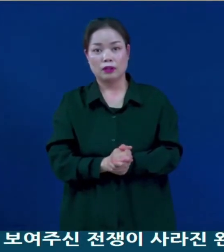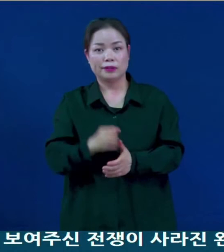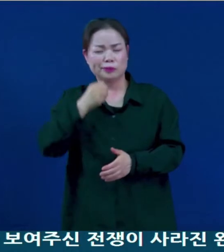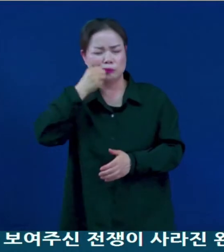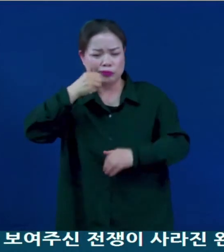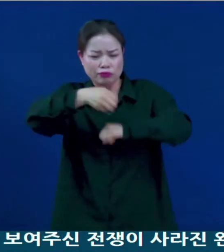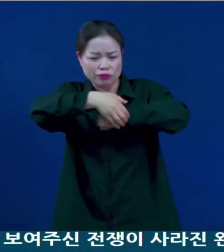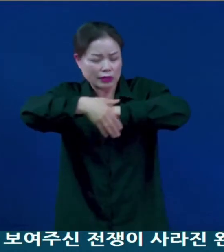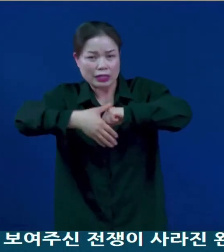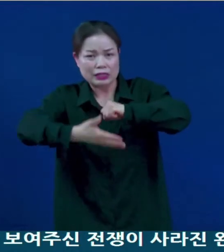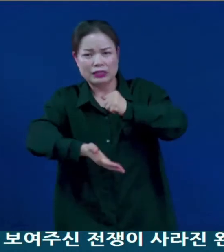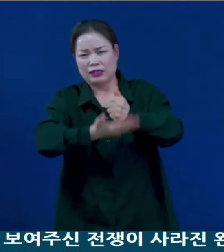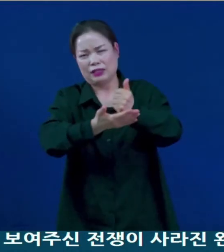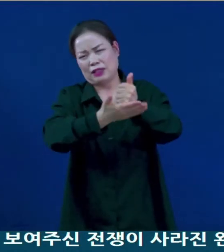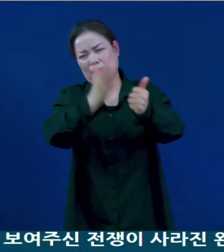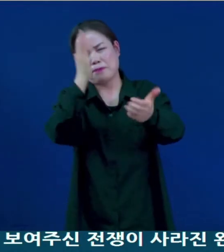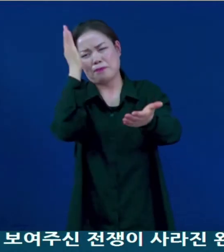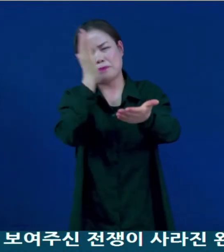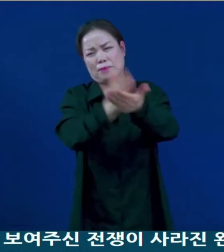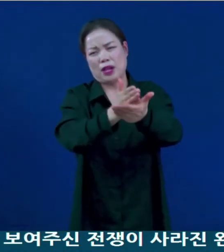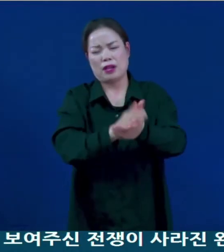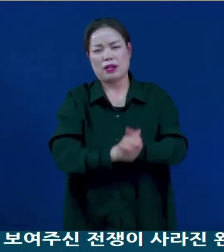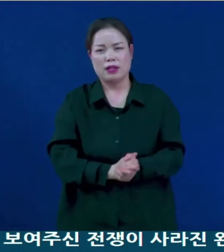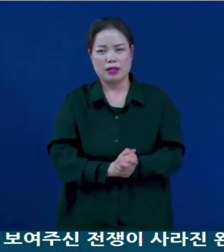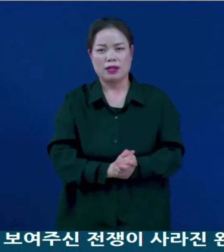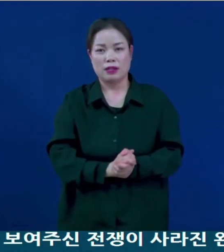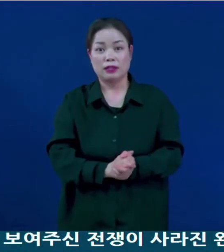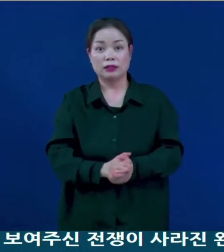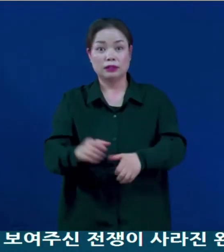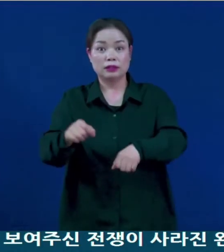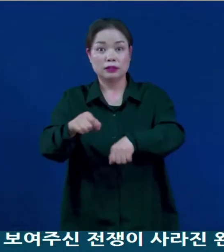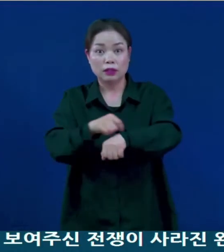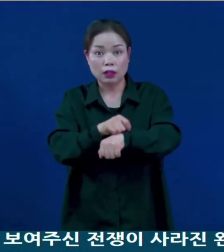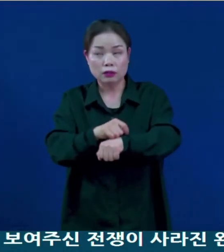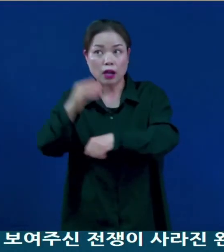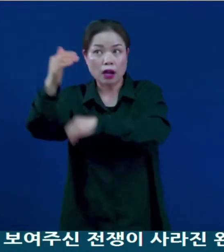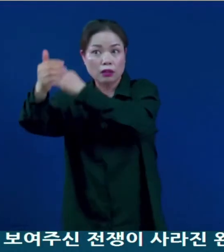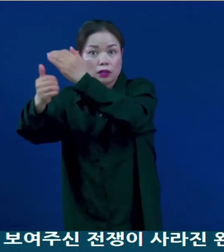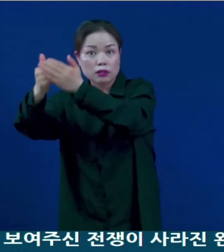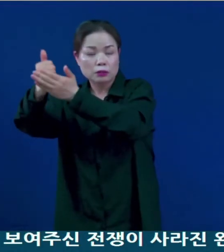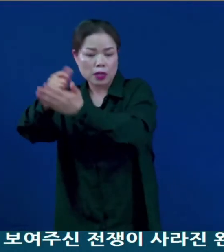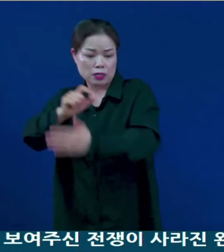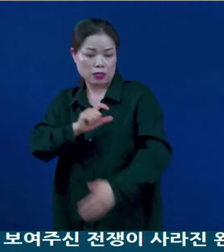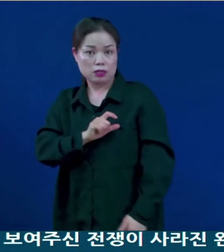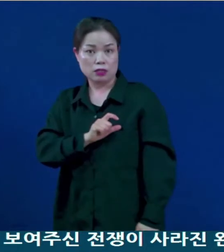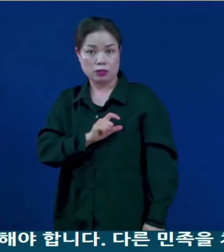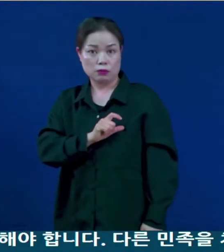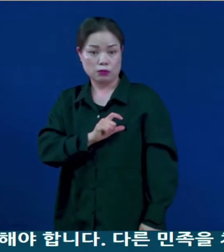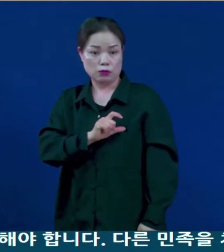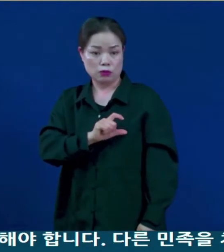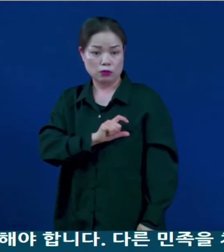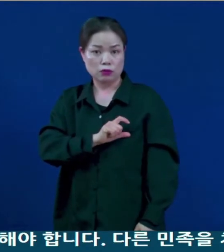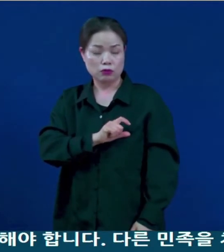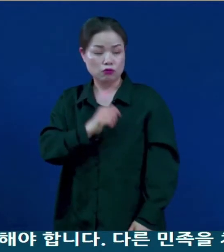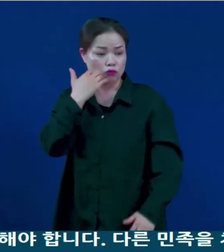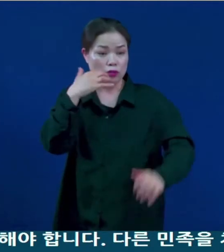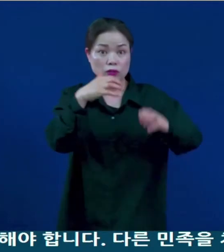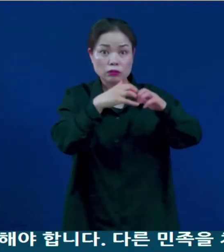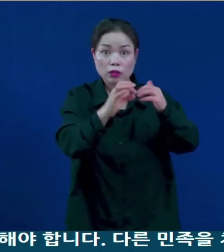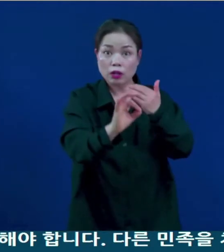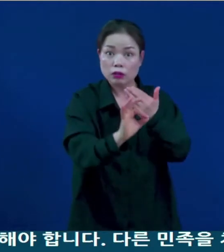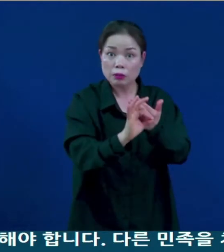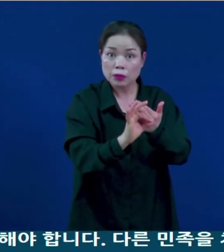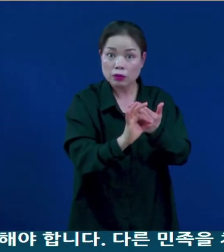무기를 칭찬하지 말아야 합니다. 특히 하나님의 이름으로 누군가 전쟁을 하자고